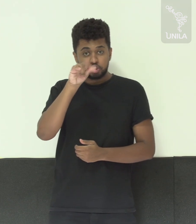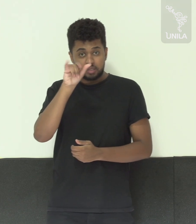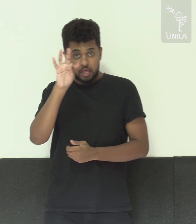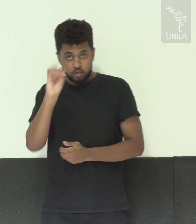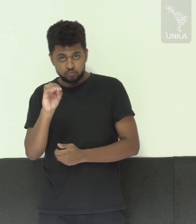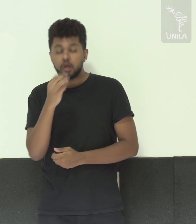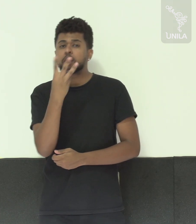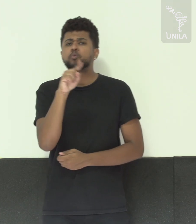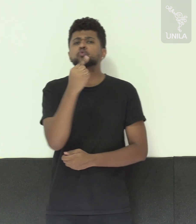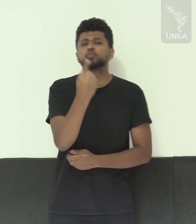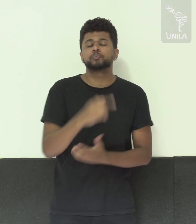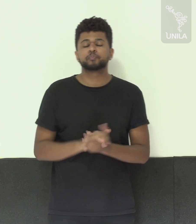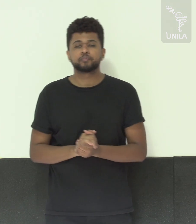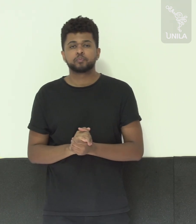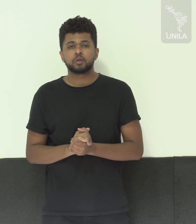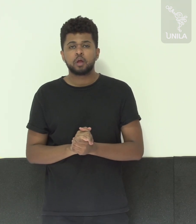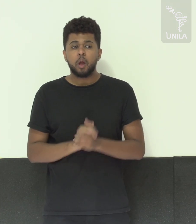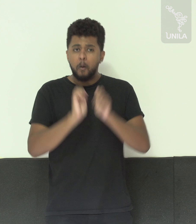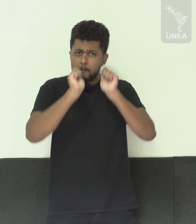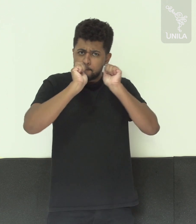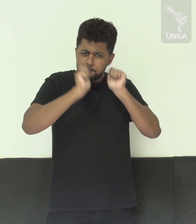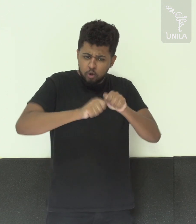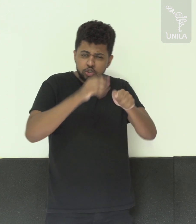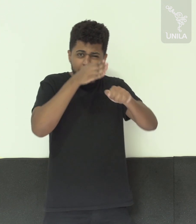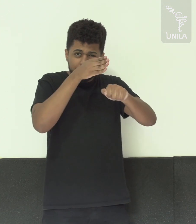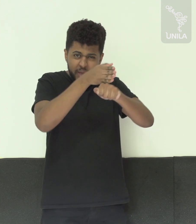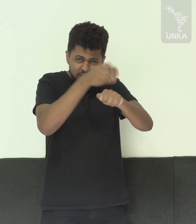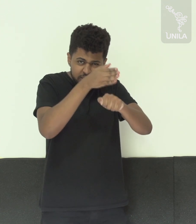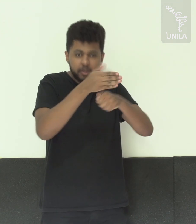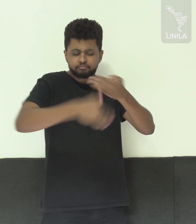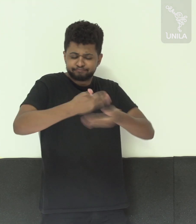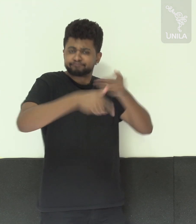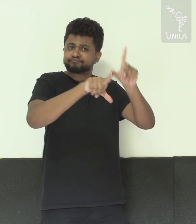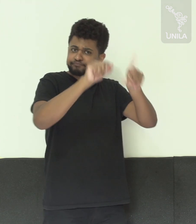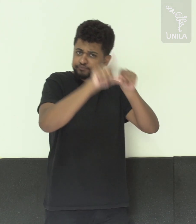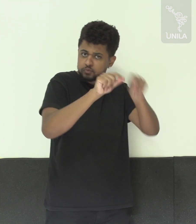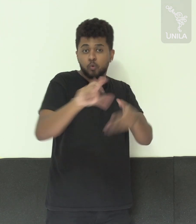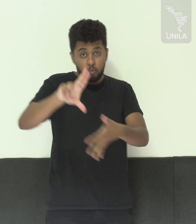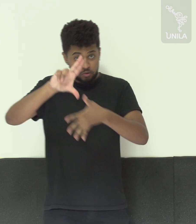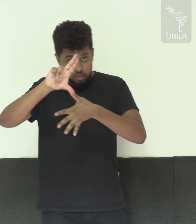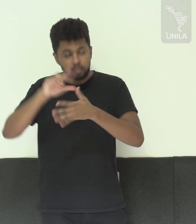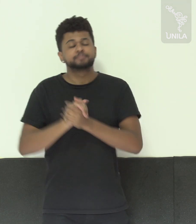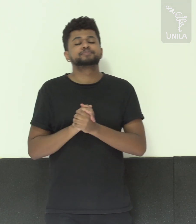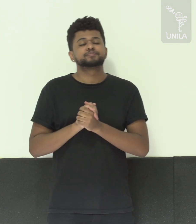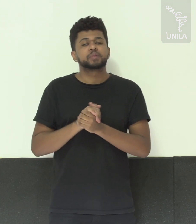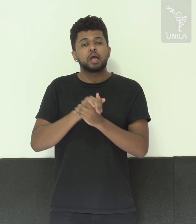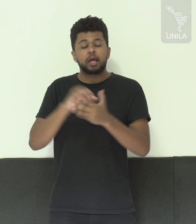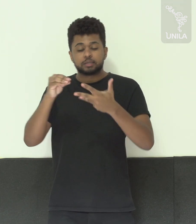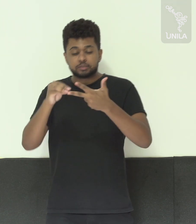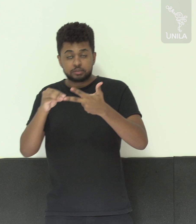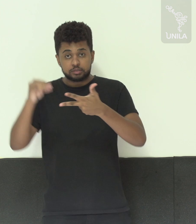3.1. Estão aptos para a participação no processo seletivo UNILA